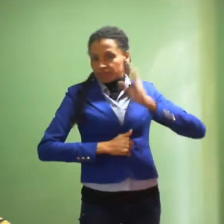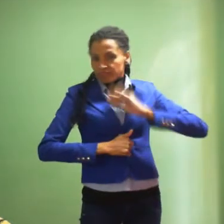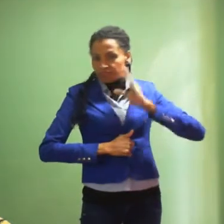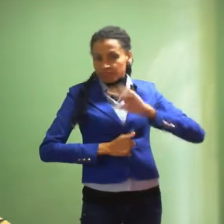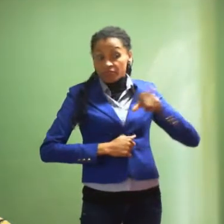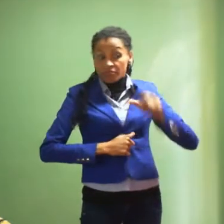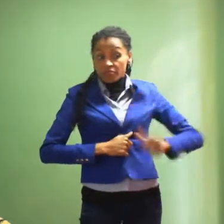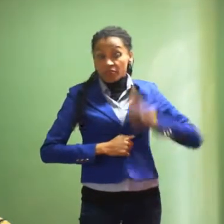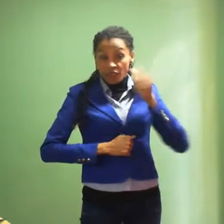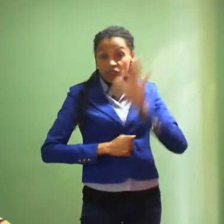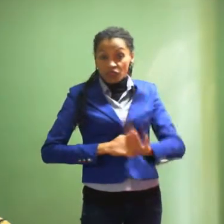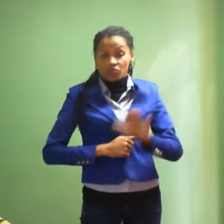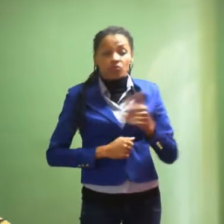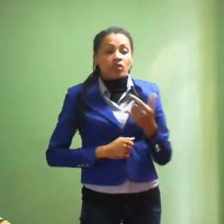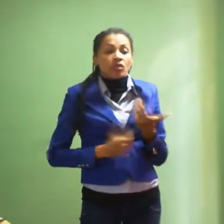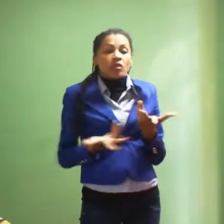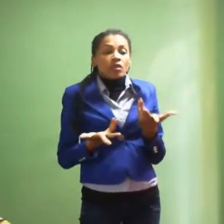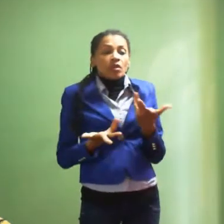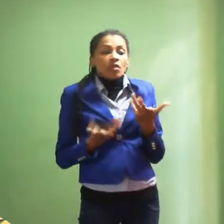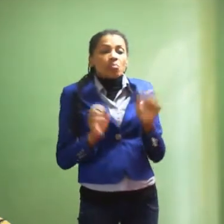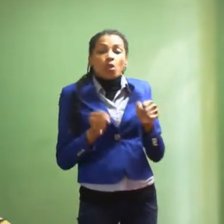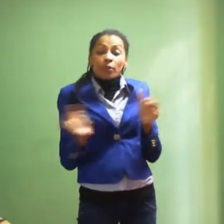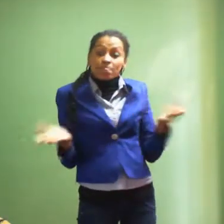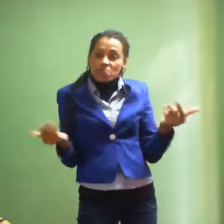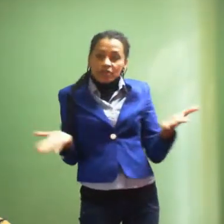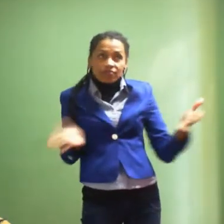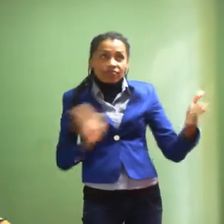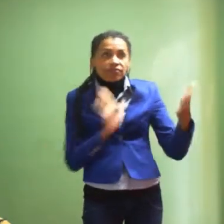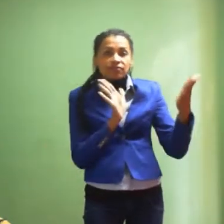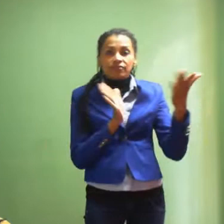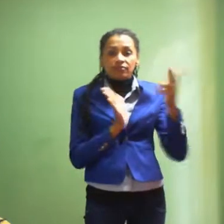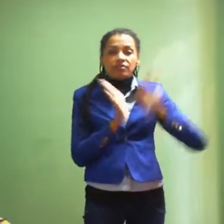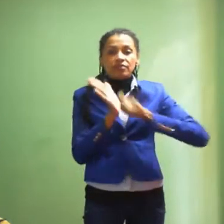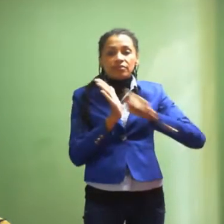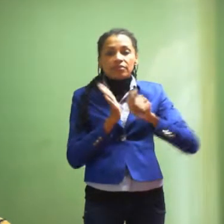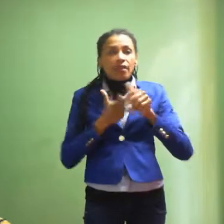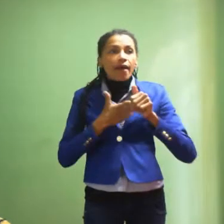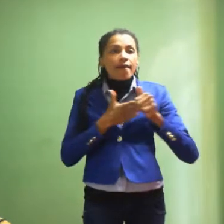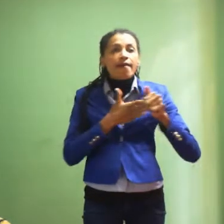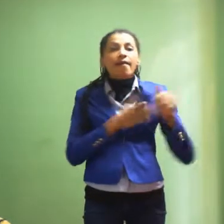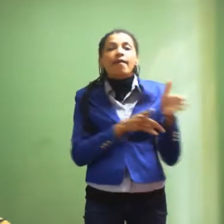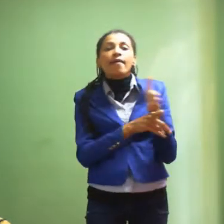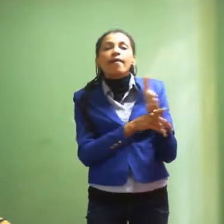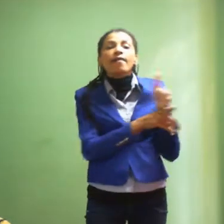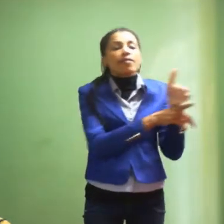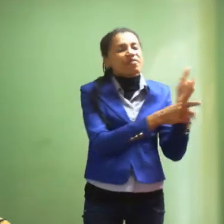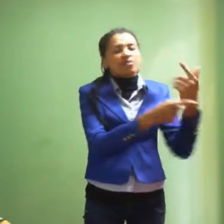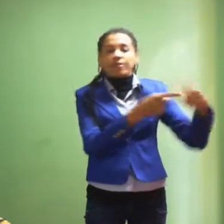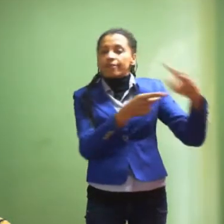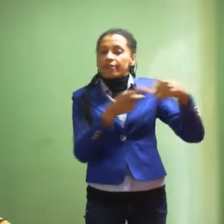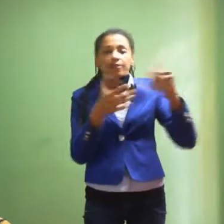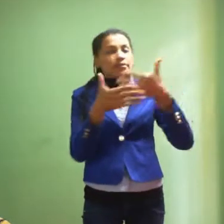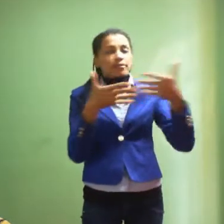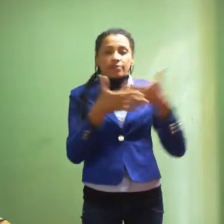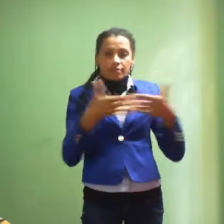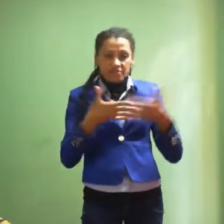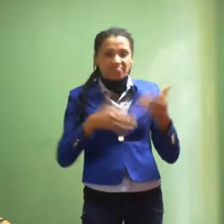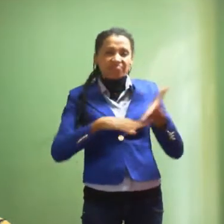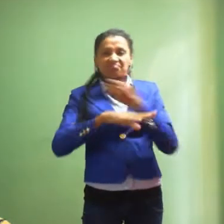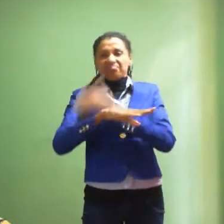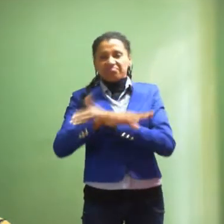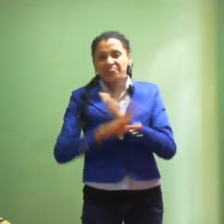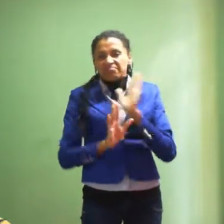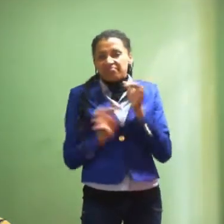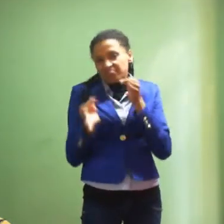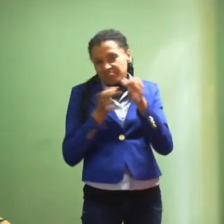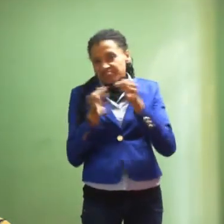la posibilidad para poder ir haciendo ese acercamiento a la lengua escrita a través de diferentes textos, como los que comentamos en el ejemplo